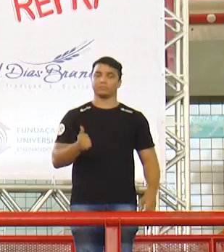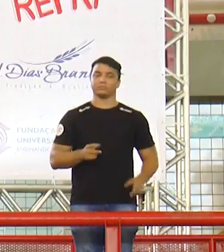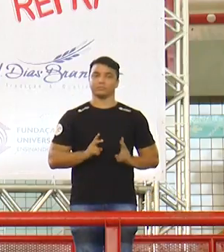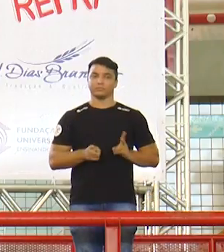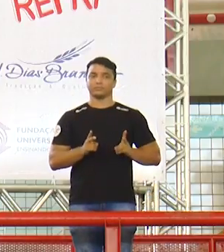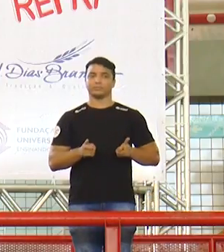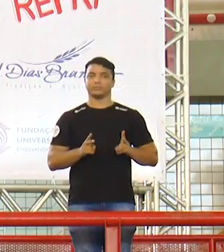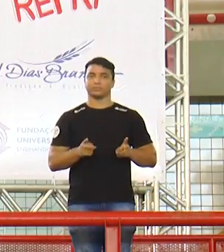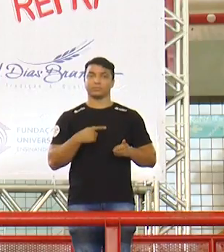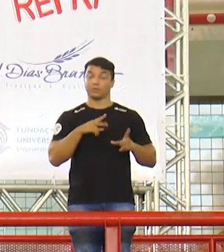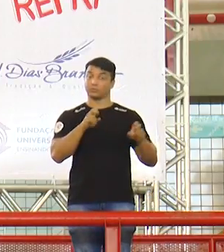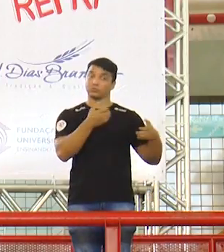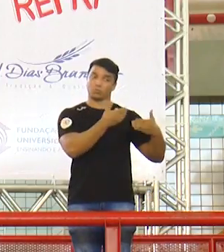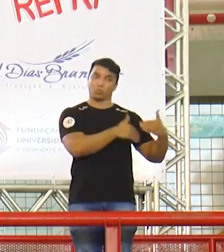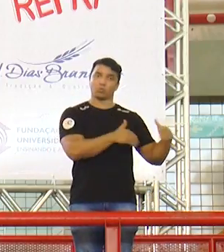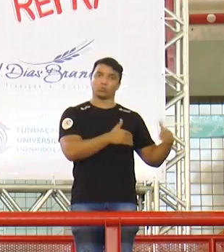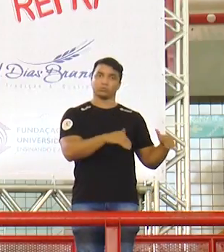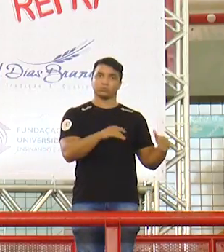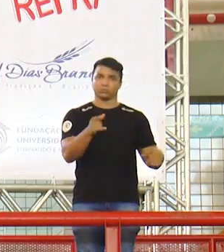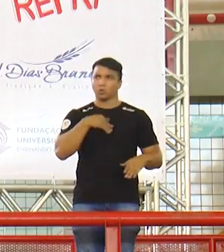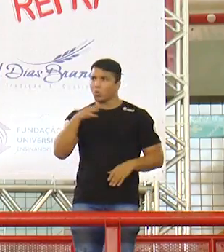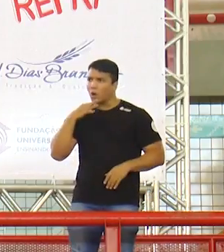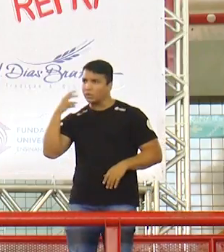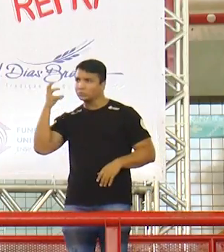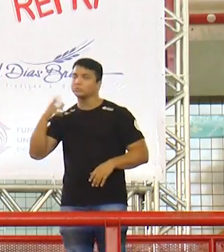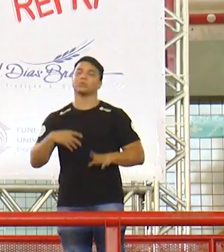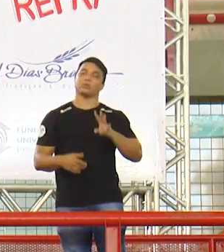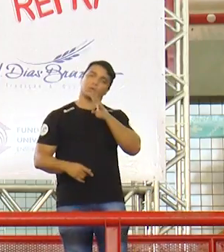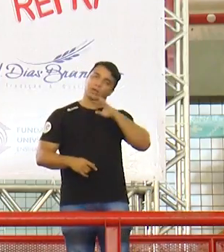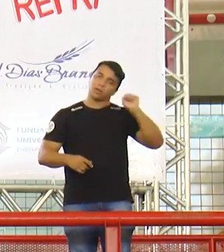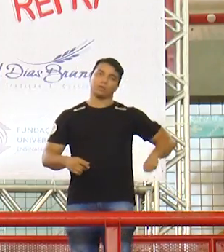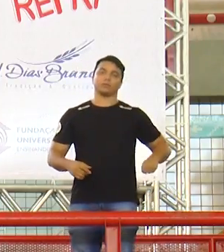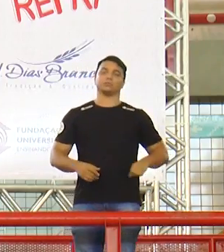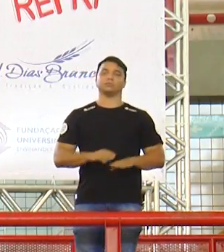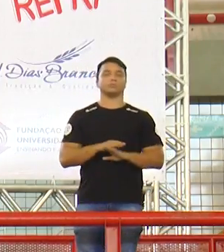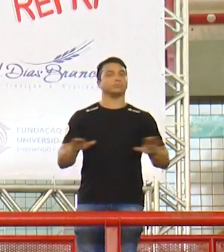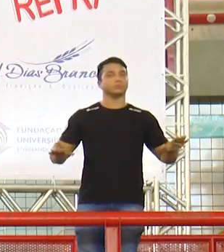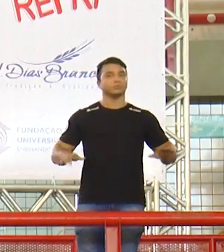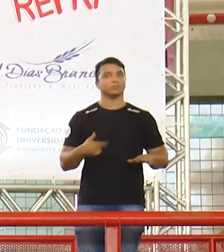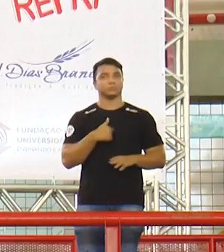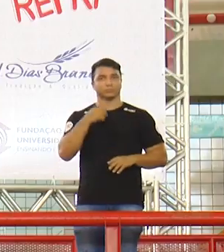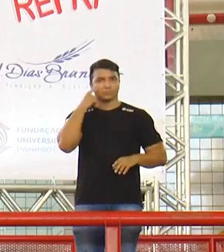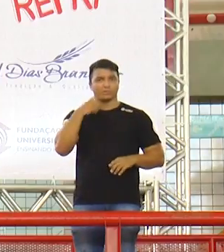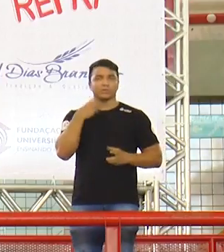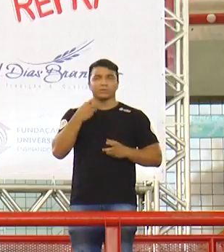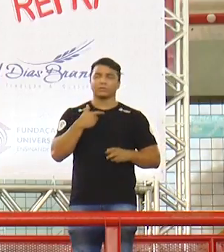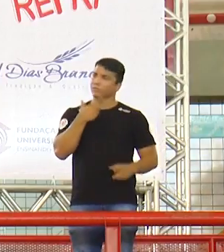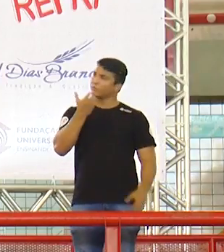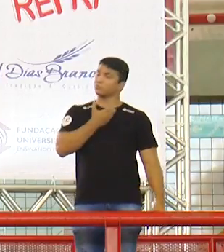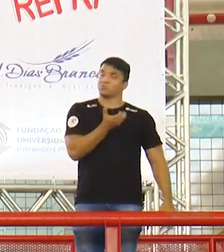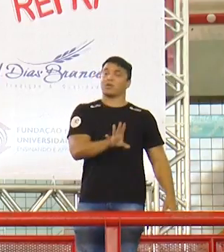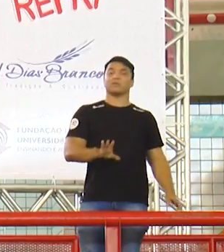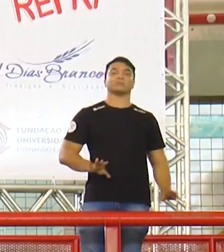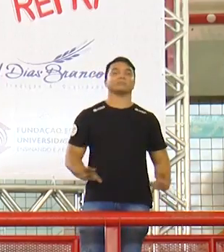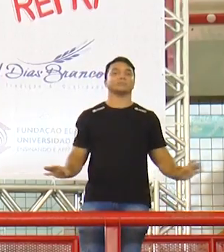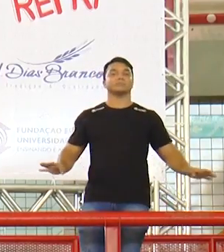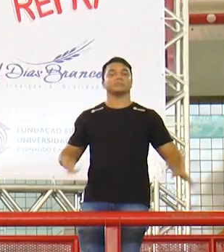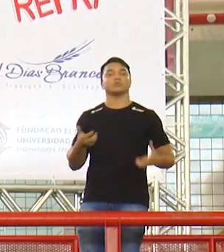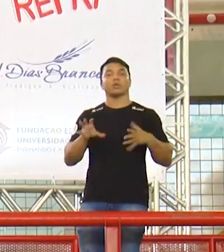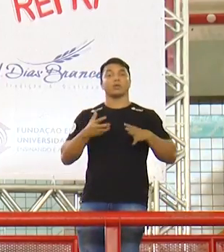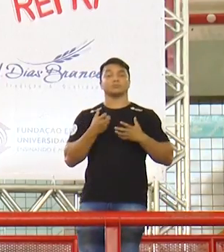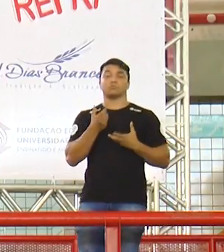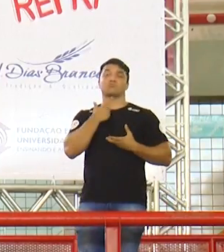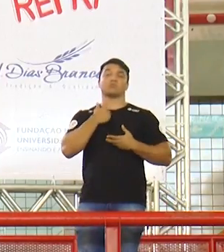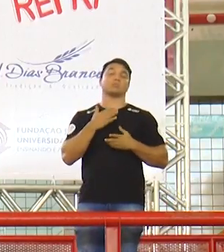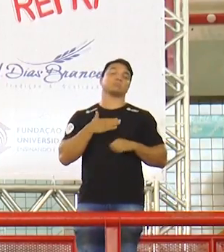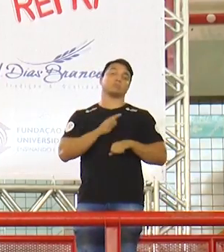Para concurso. Conhece essa canção? Conheço. Aí é por cante? Canto não. Canto se eu